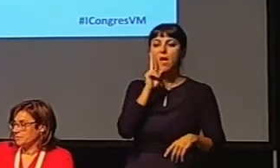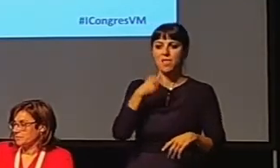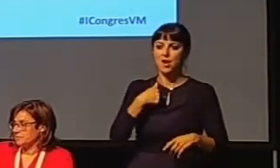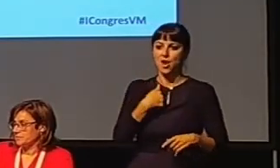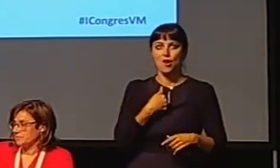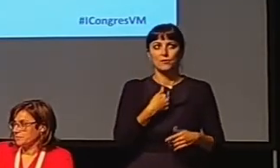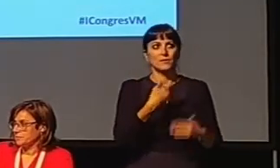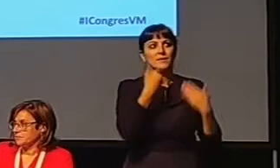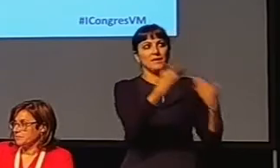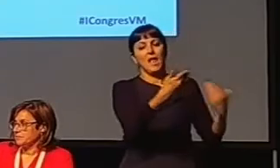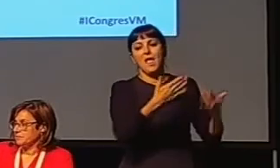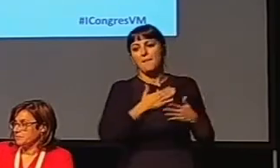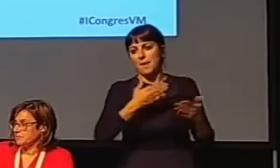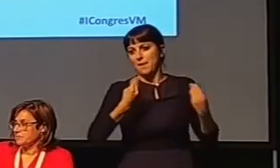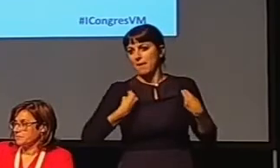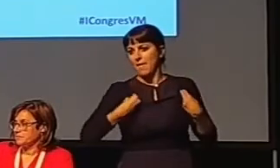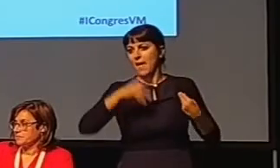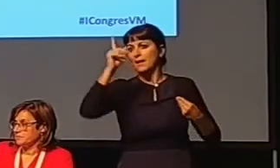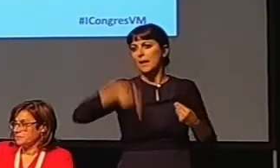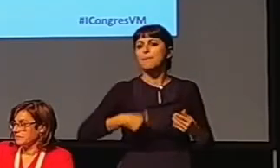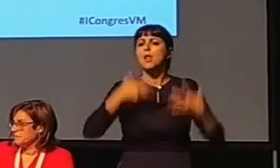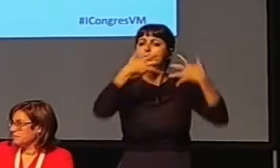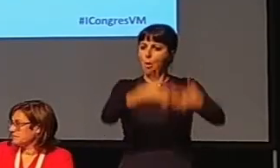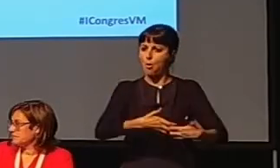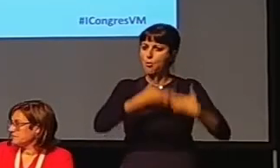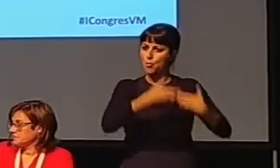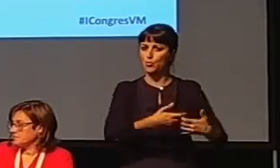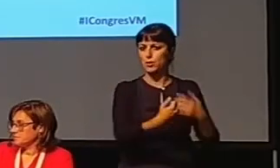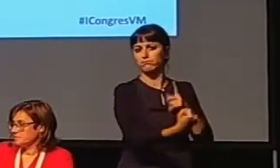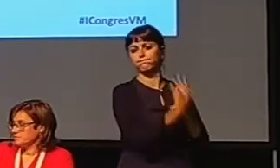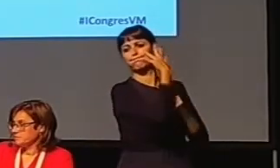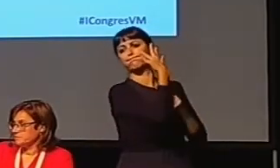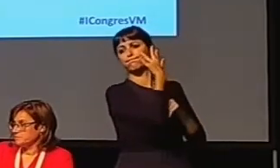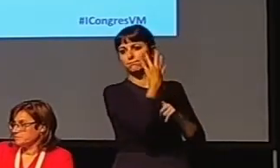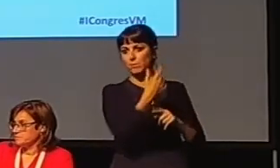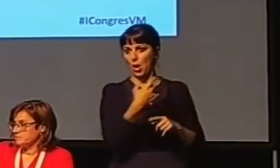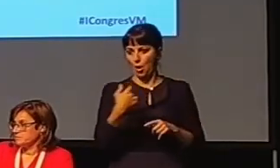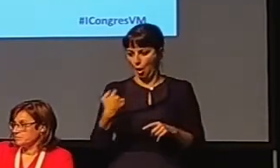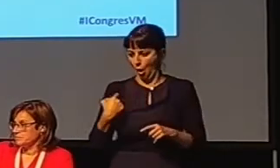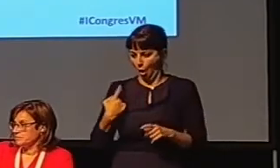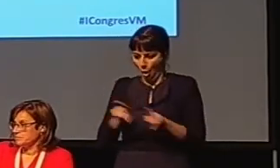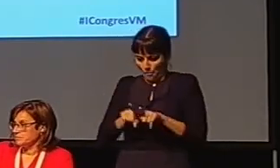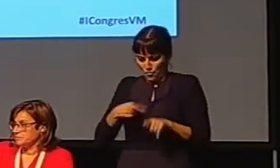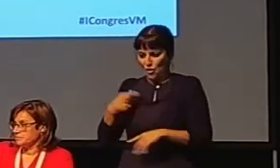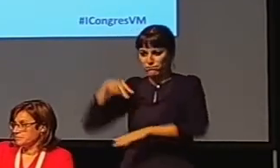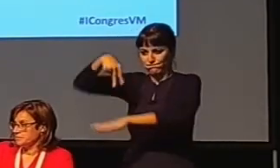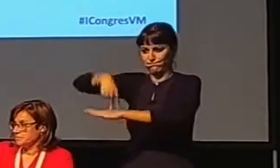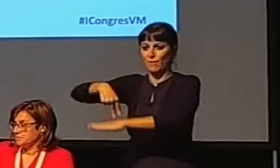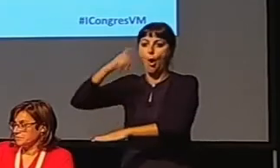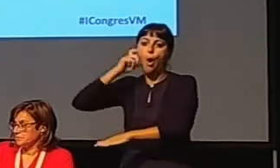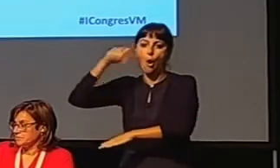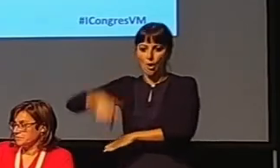vida, sino mi perspectiva de lucha, de aquí estoy,